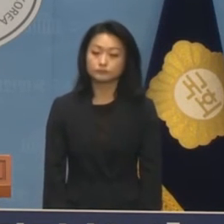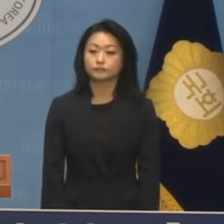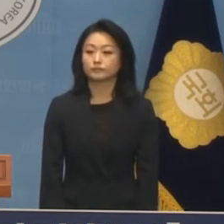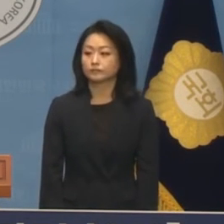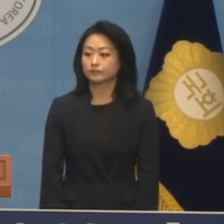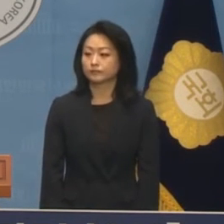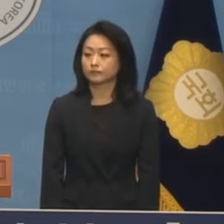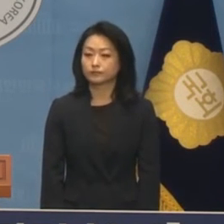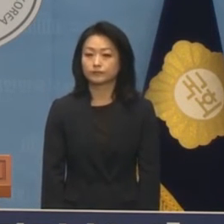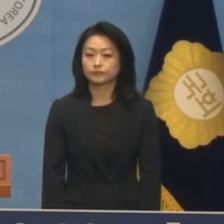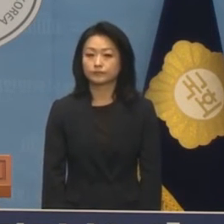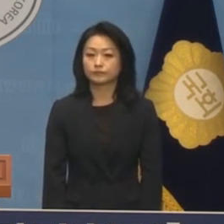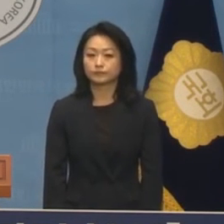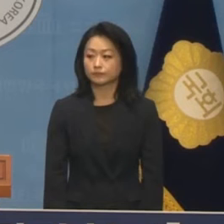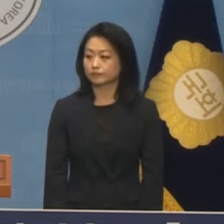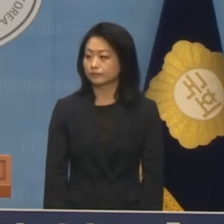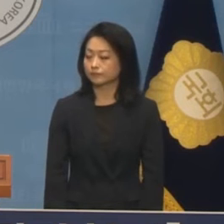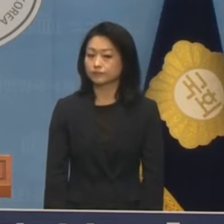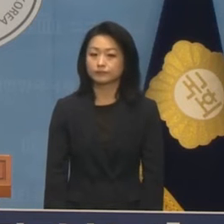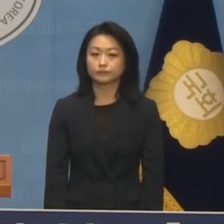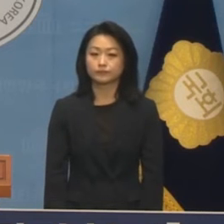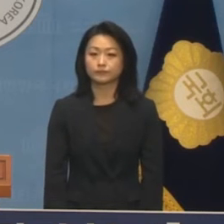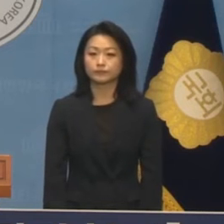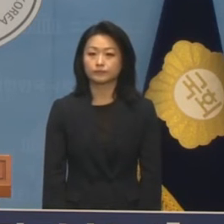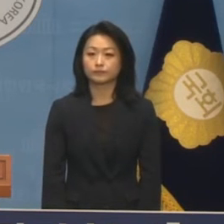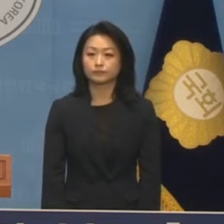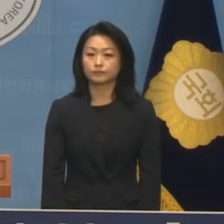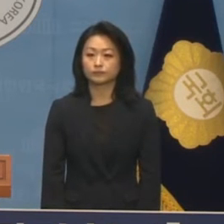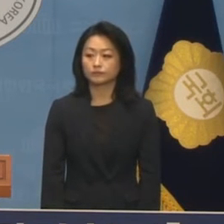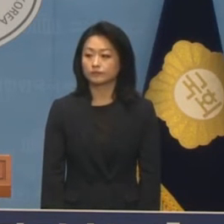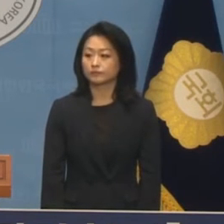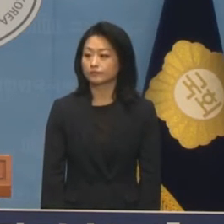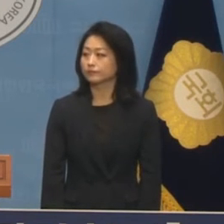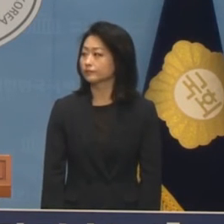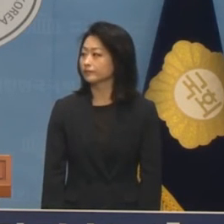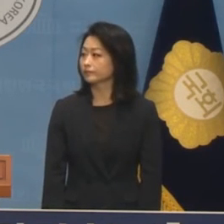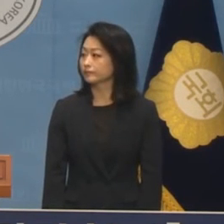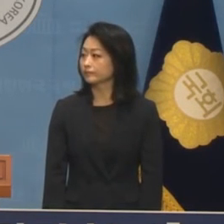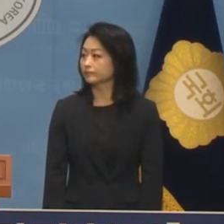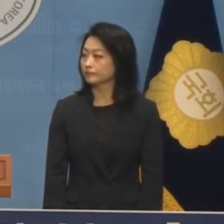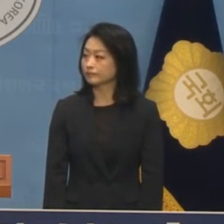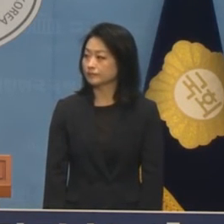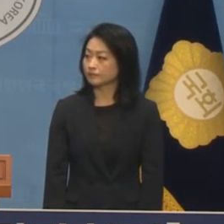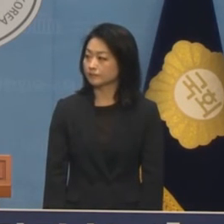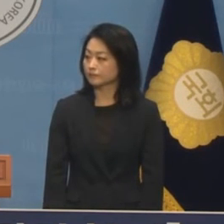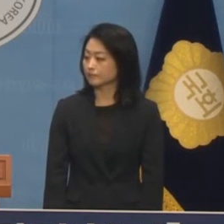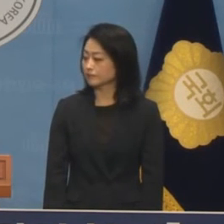성명서나 순서지 갖다 드려. 저 뒤에 있는 갖다 드려. 성명서 순서지.